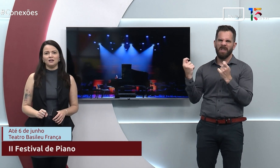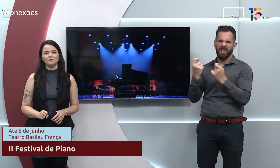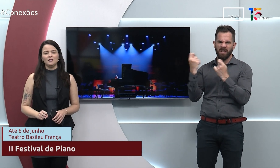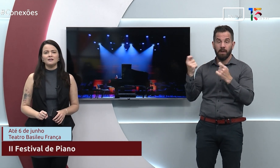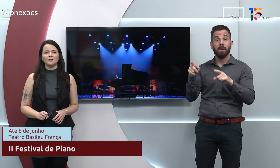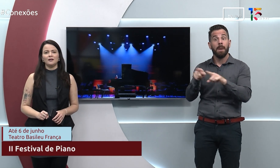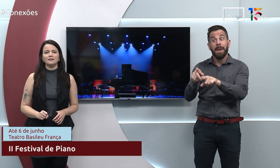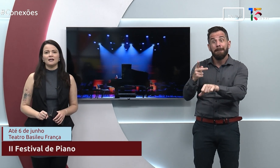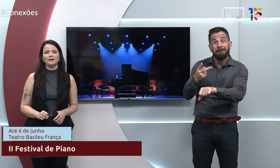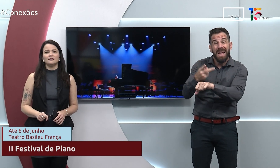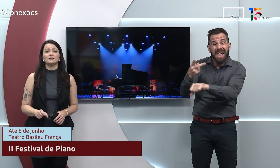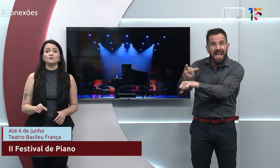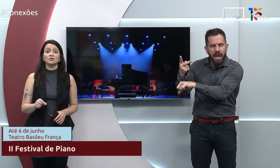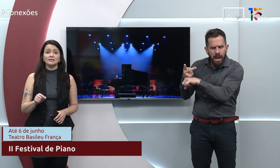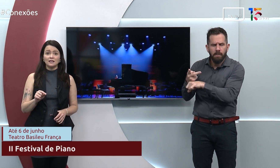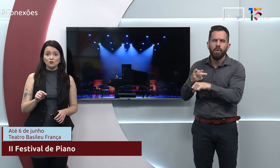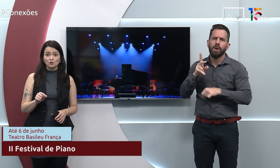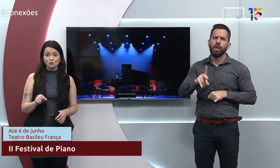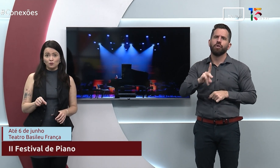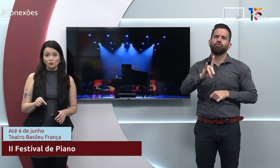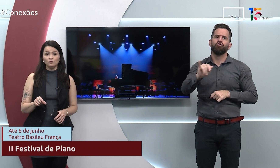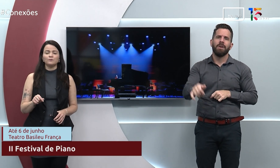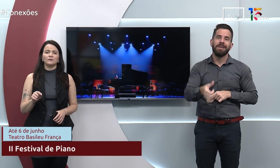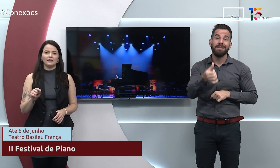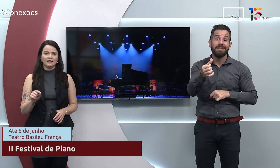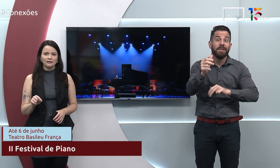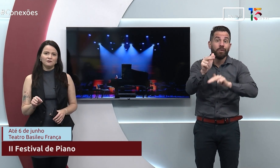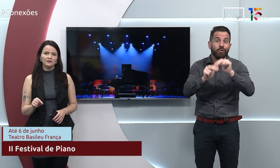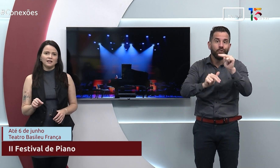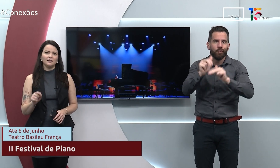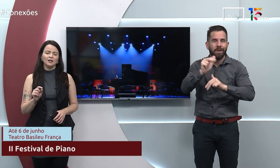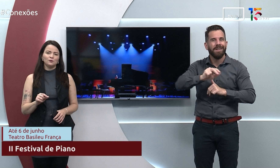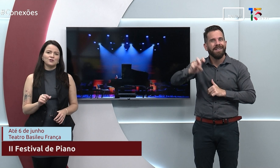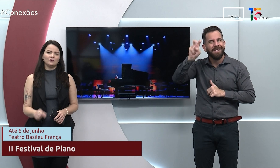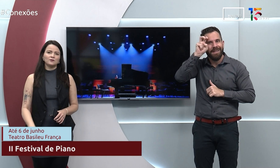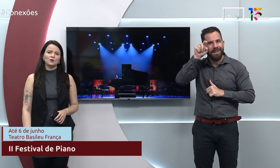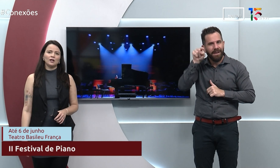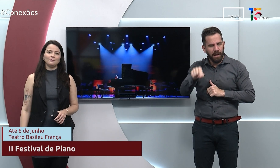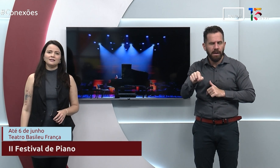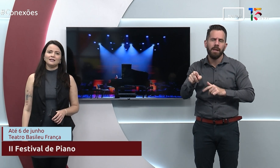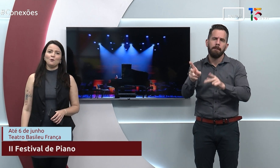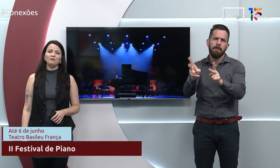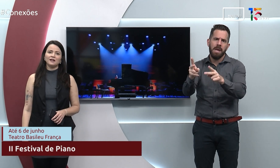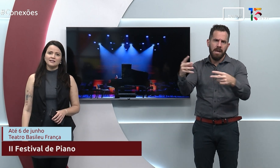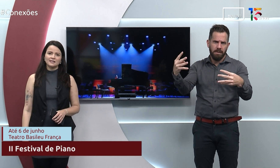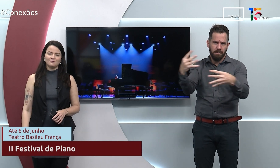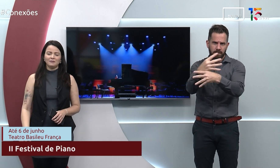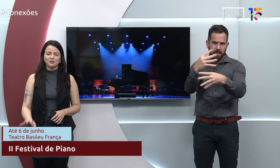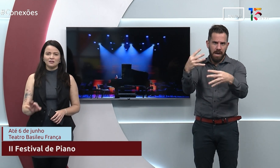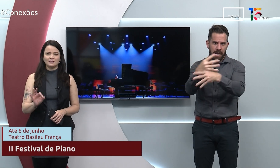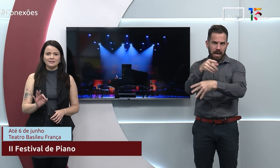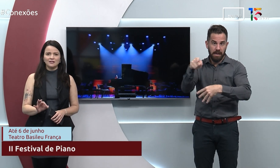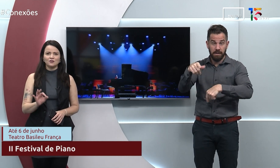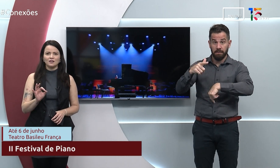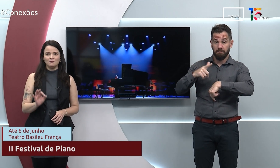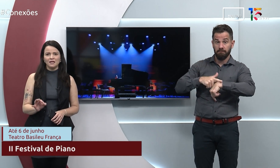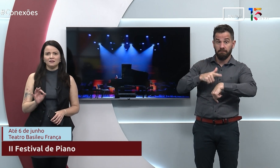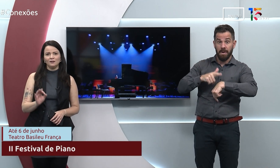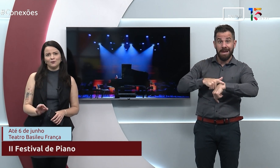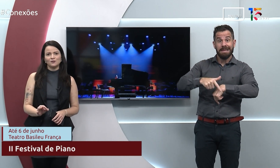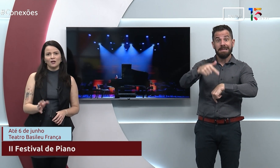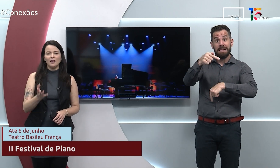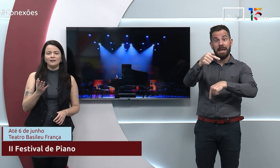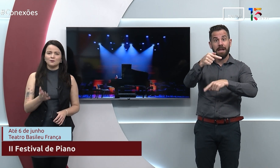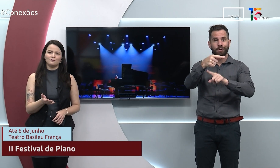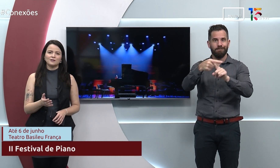de piano serão realizadas no dia 6 de junho, na quinta-feira, no Teatro Escola Basileu França, a partir das 7h30